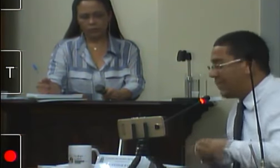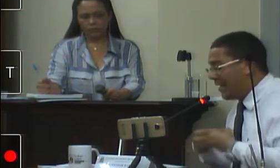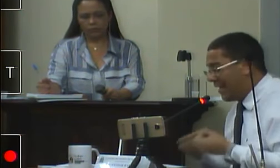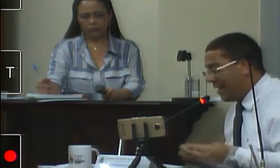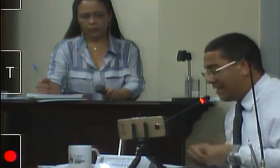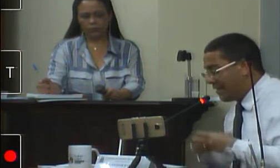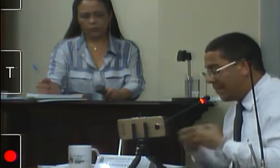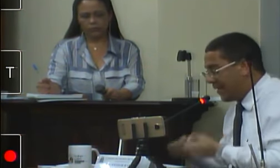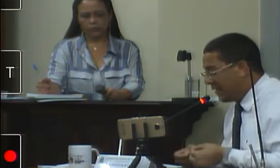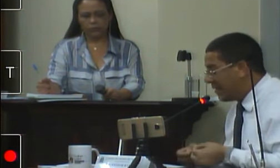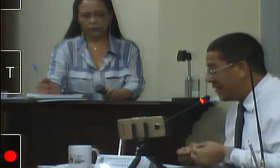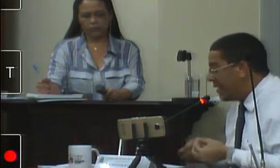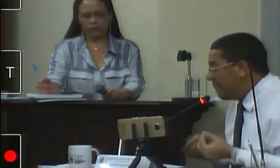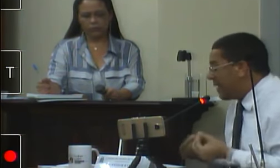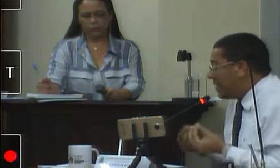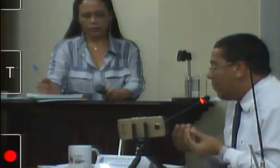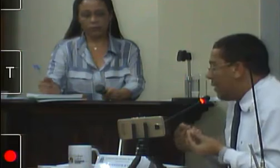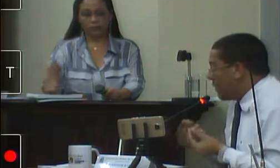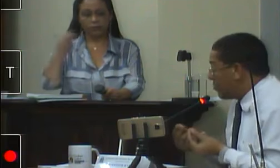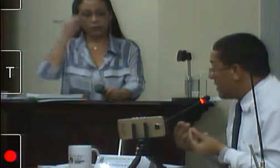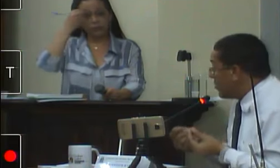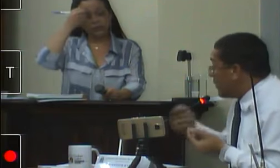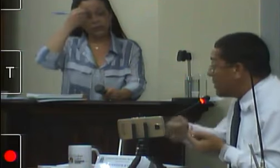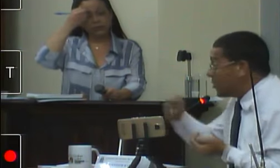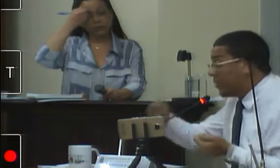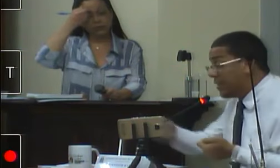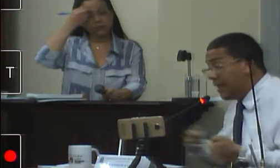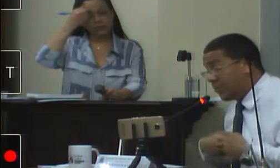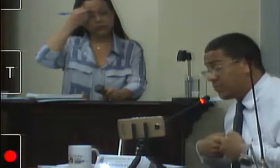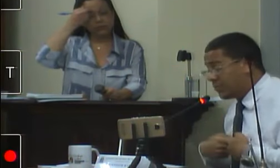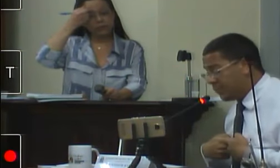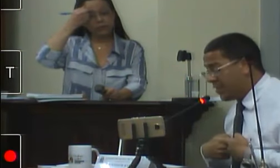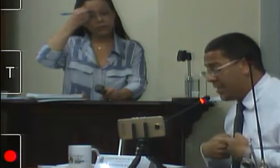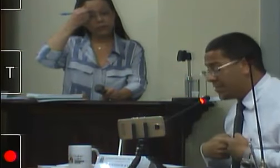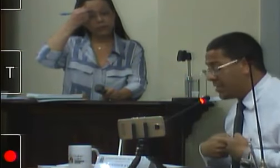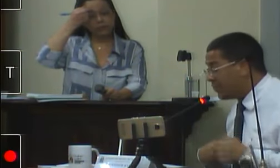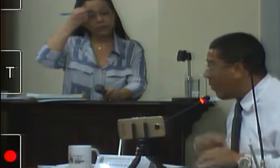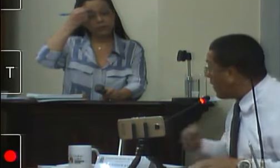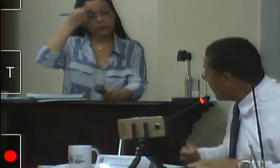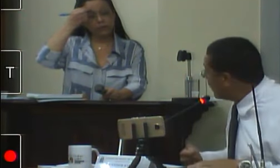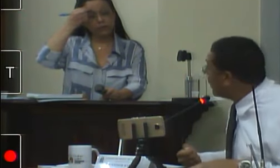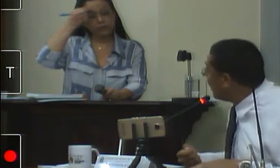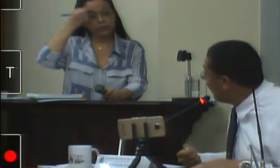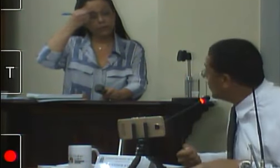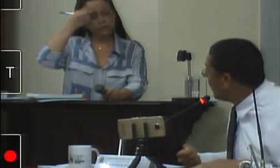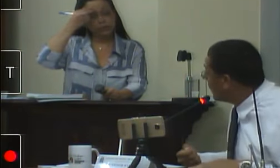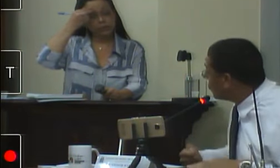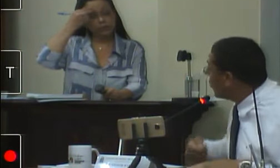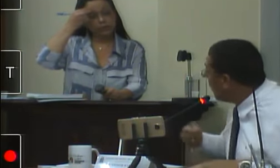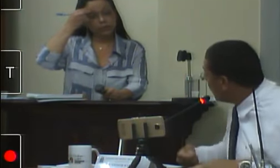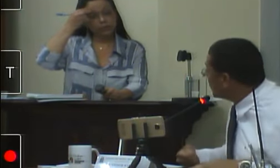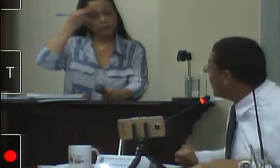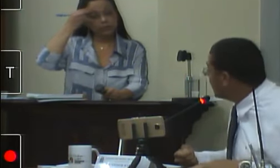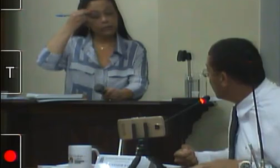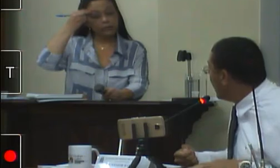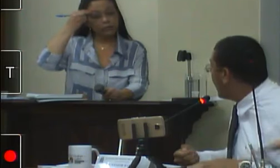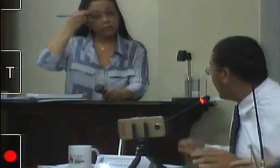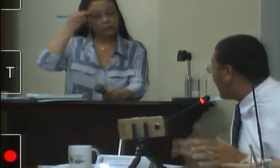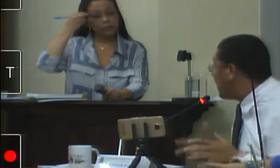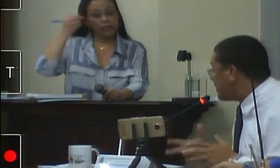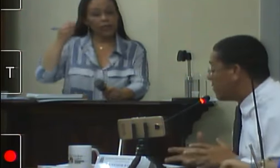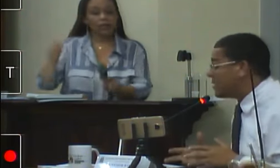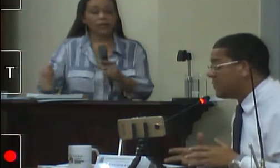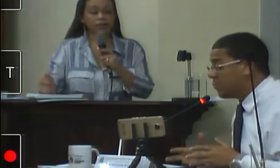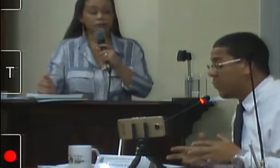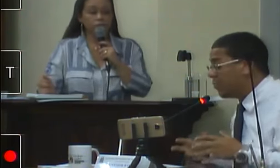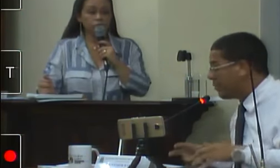que está amarela, que está preta, para ter uma mensuração, até para a gente poder, enquanto poder legislativo, cobrar a CEDAR em relação a isso pelo serviço de água, que